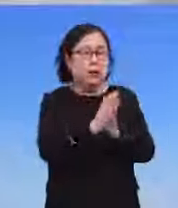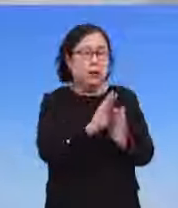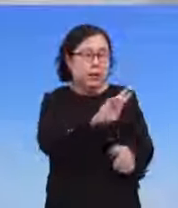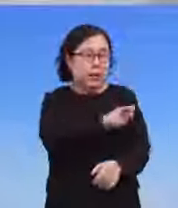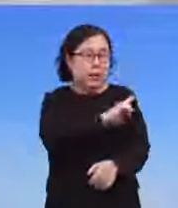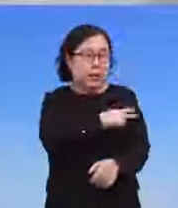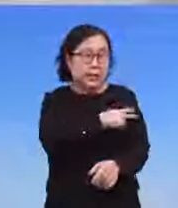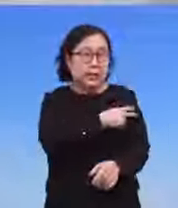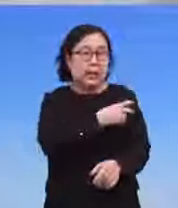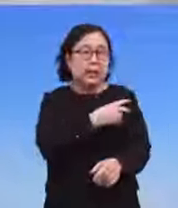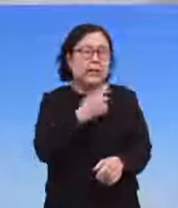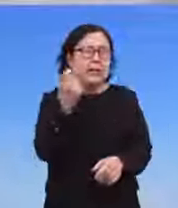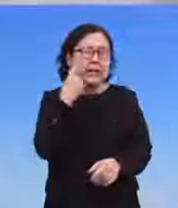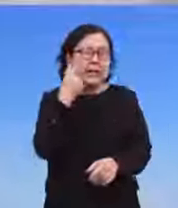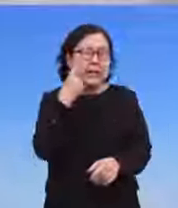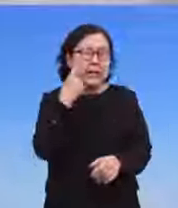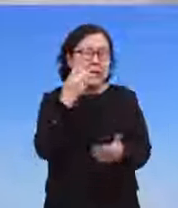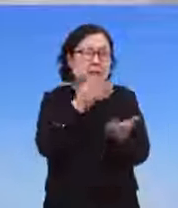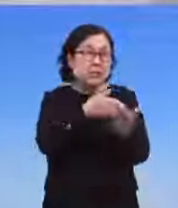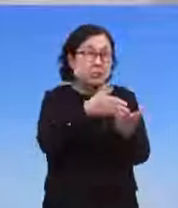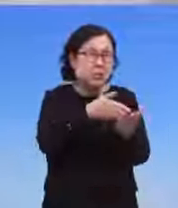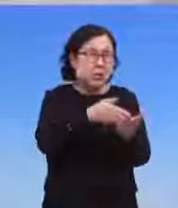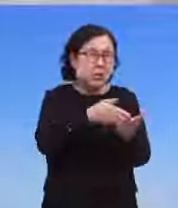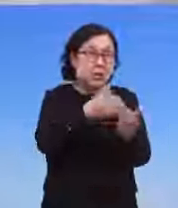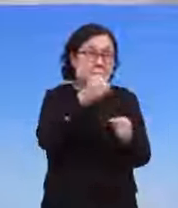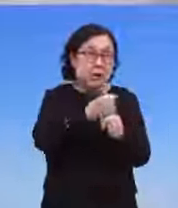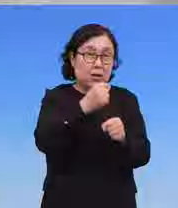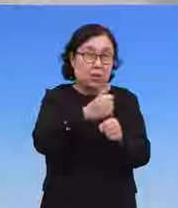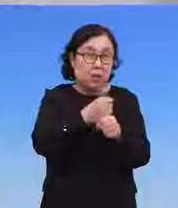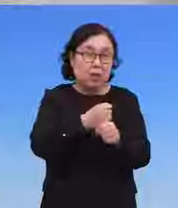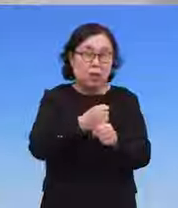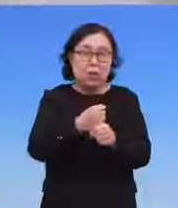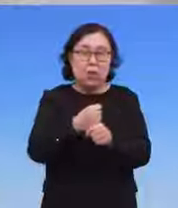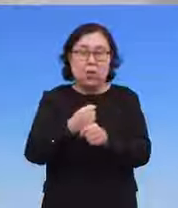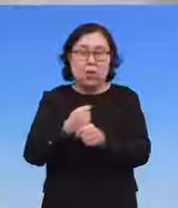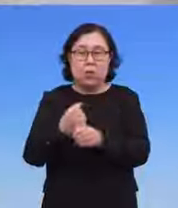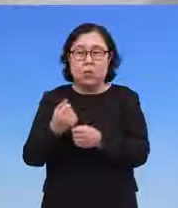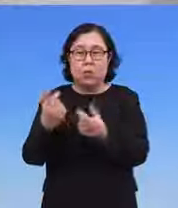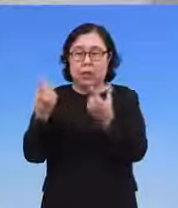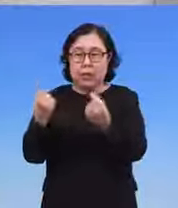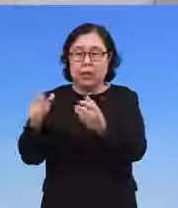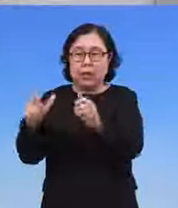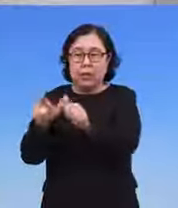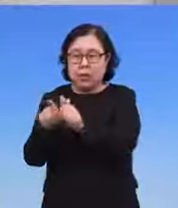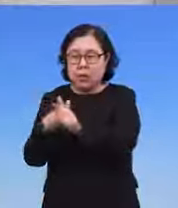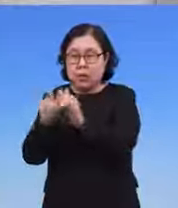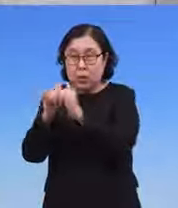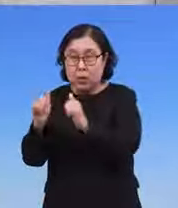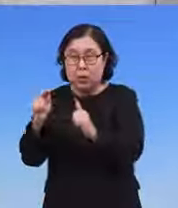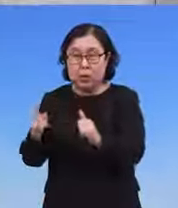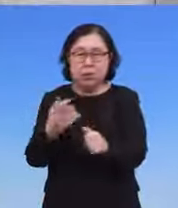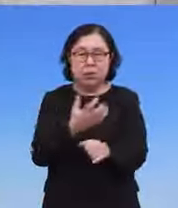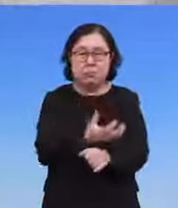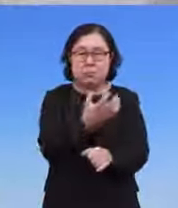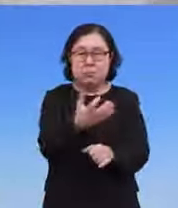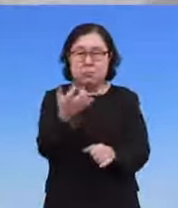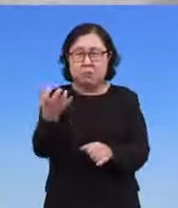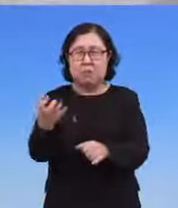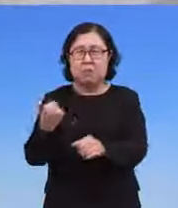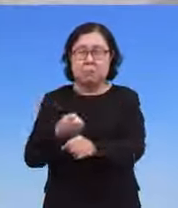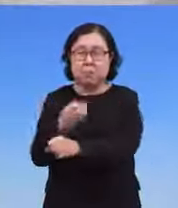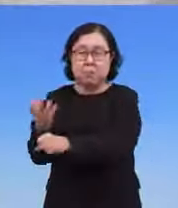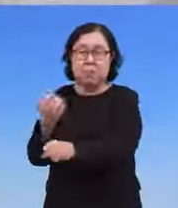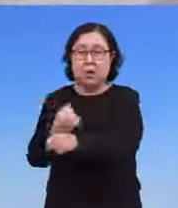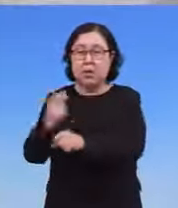슬펐을까요? 이단이 가짜뉴스 만들고 동력자들이 그 퍼나르고 있는 형국이 되니까 되게 씁쓸하더라고요. 그러나